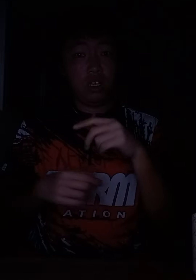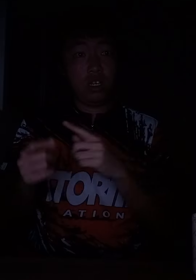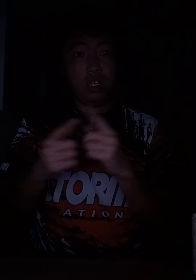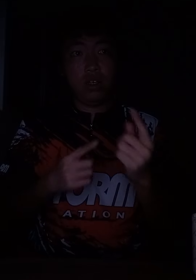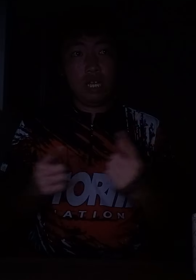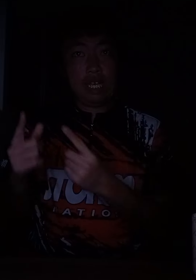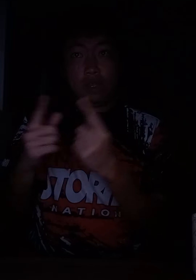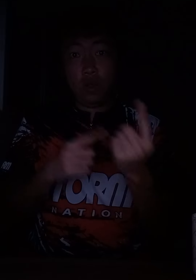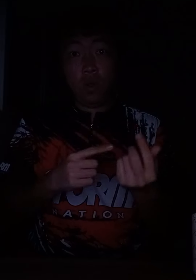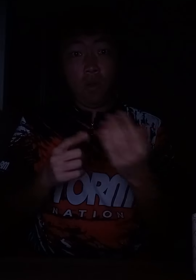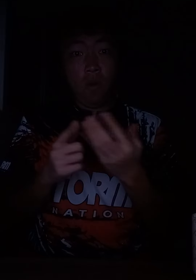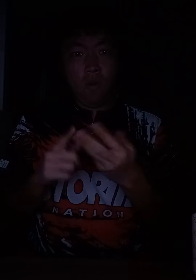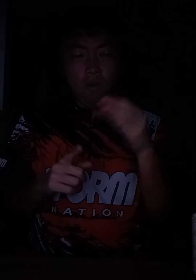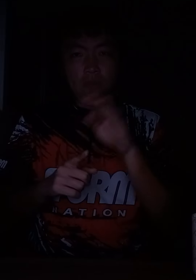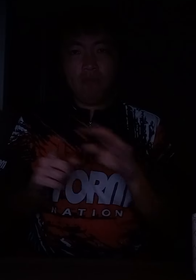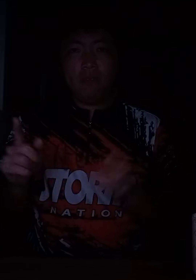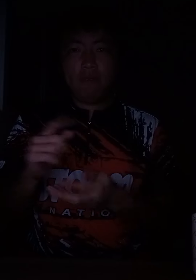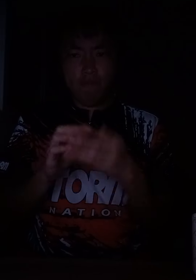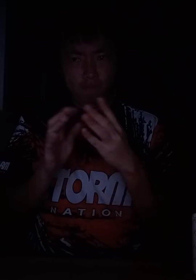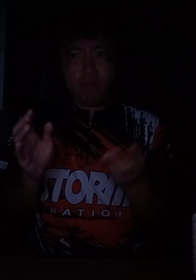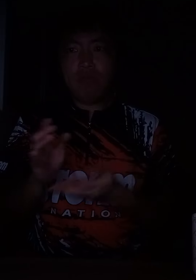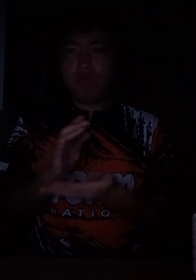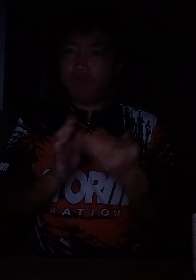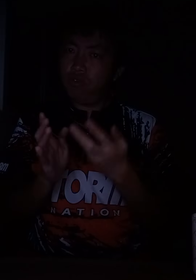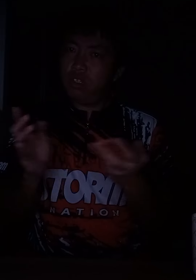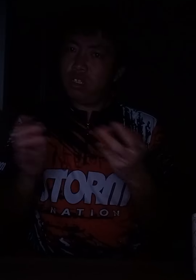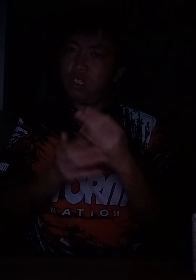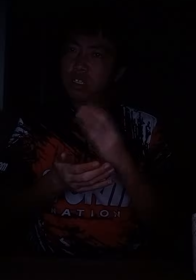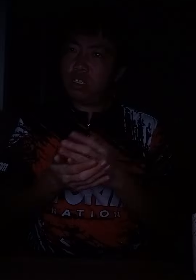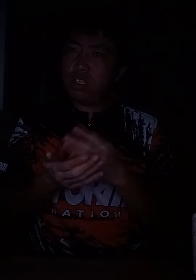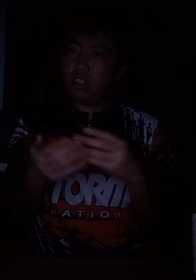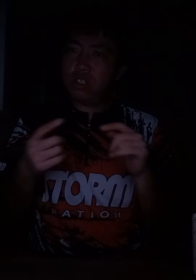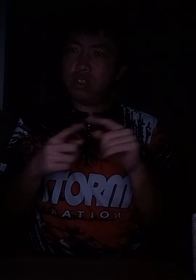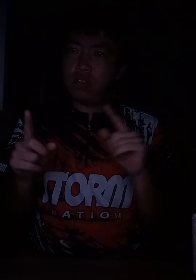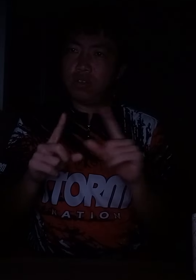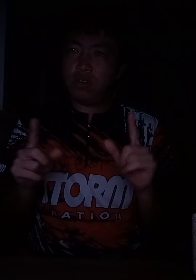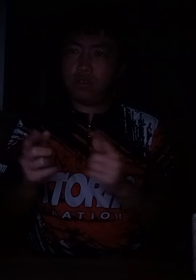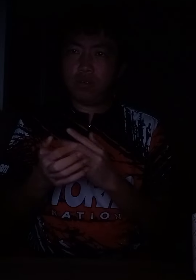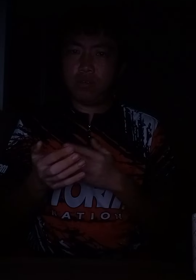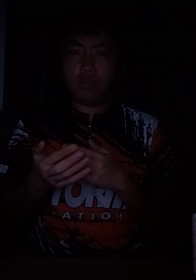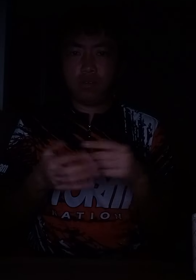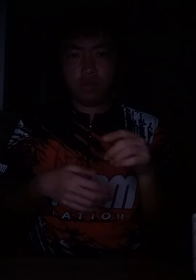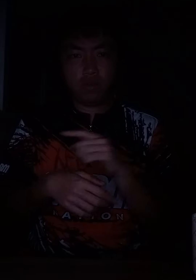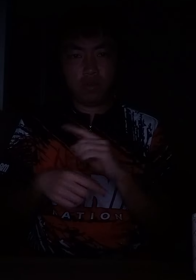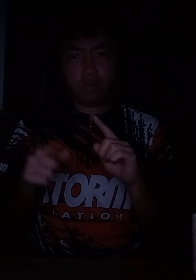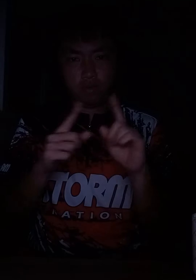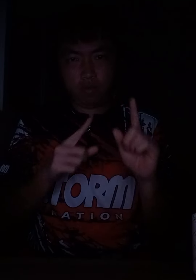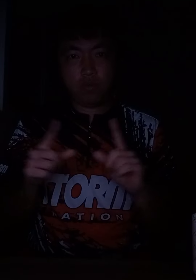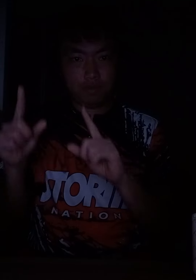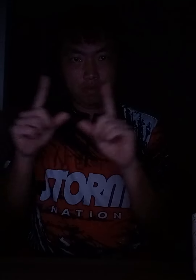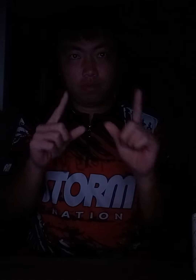인사를 전하면서 후원금 일부를 자신의 꿈, 댄서를 이루는 데 사용하고 나머지는